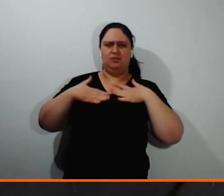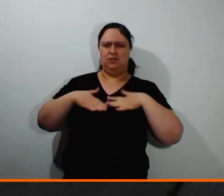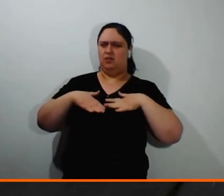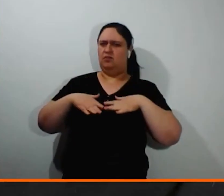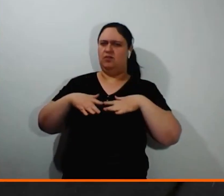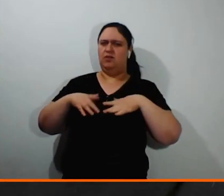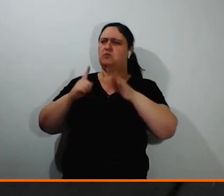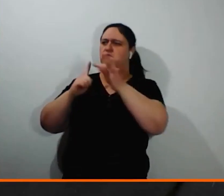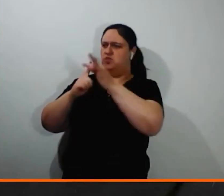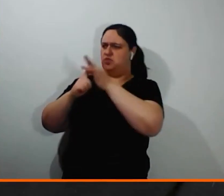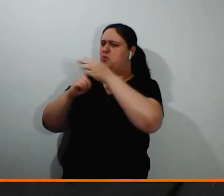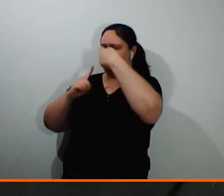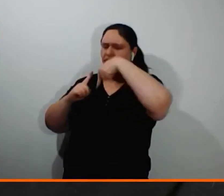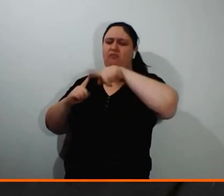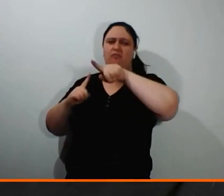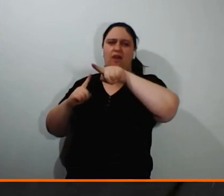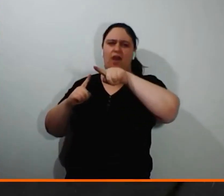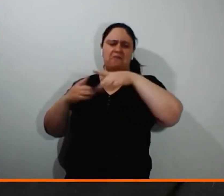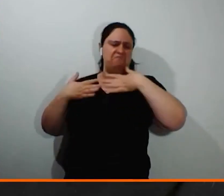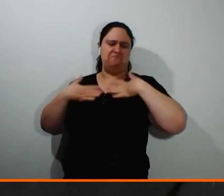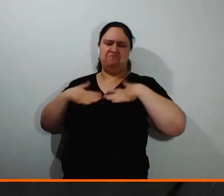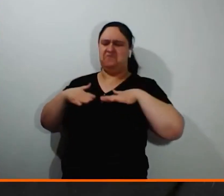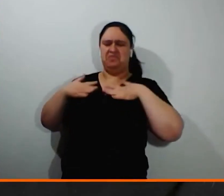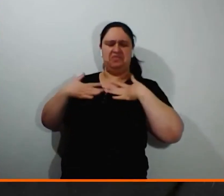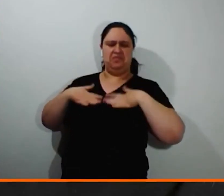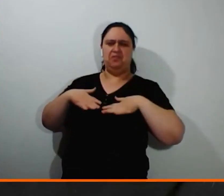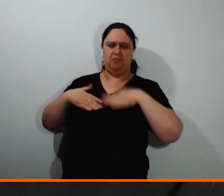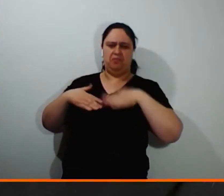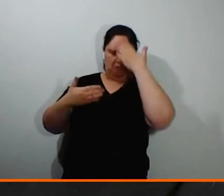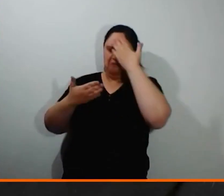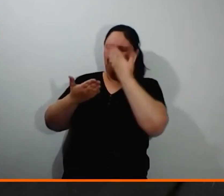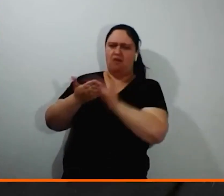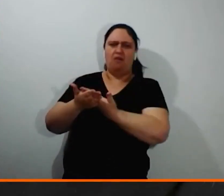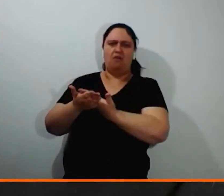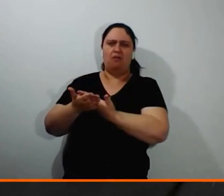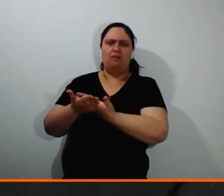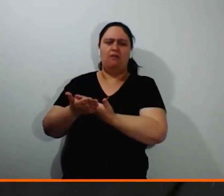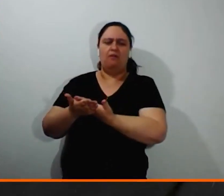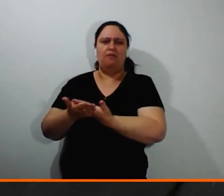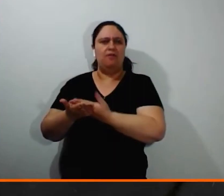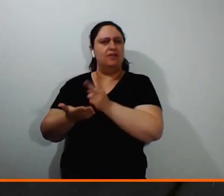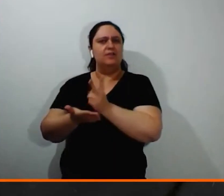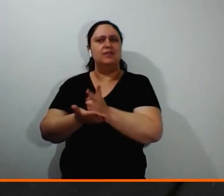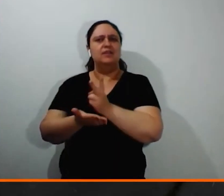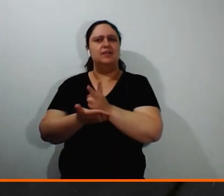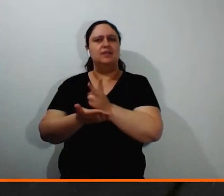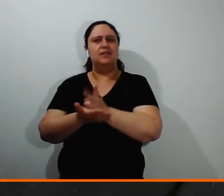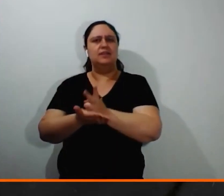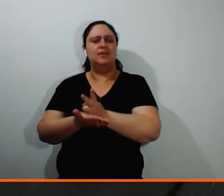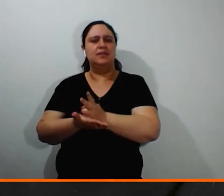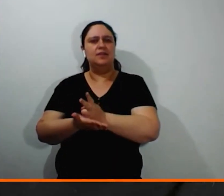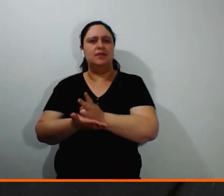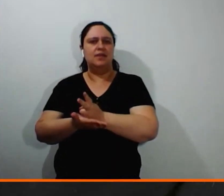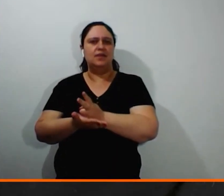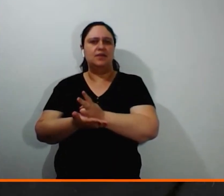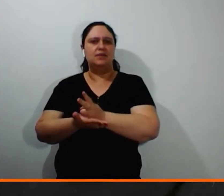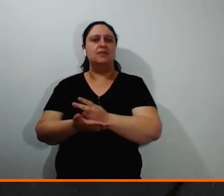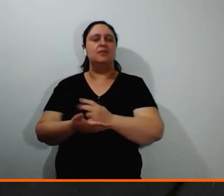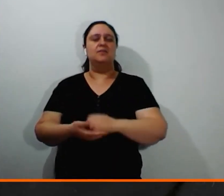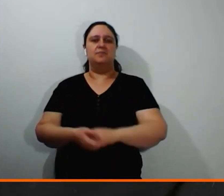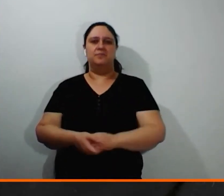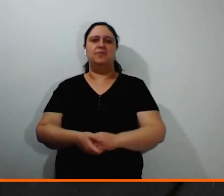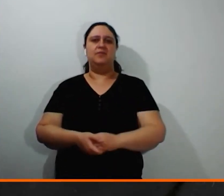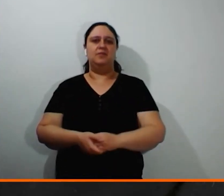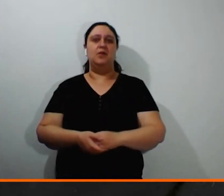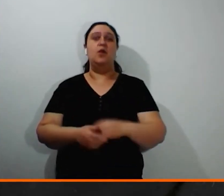o seu trabalho, que é encargo de Paulo para aquela igreja, né, de uma maneira fiel.